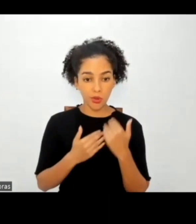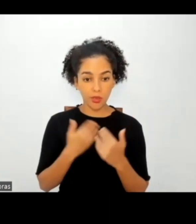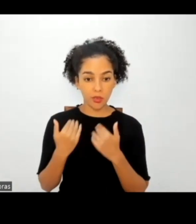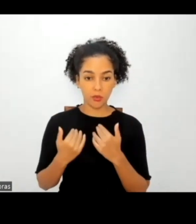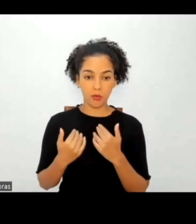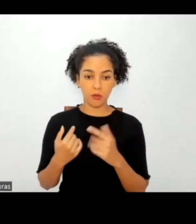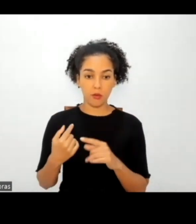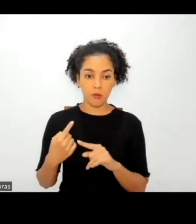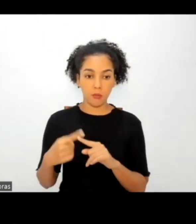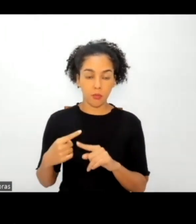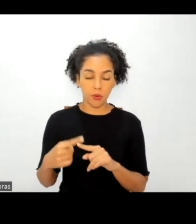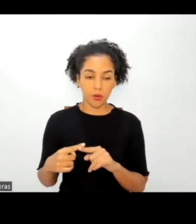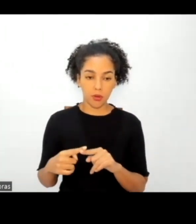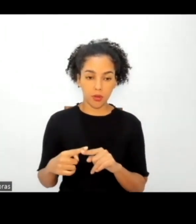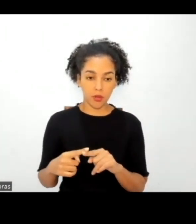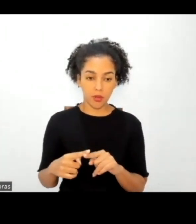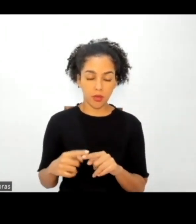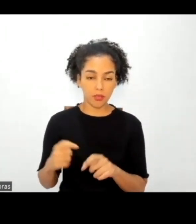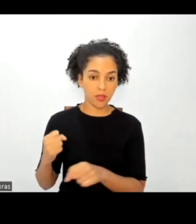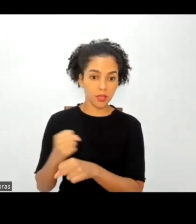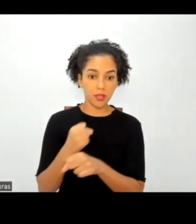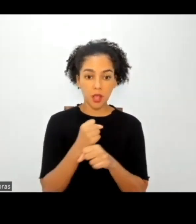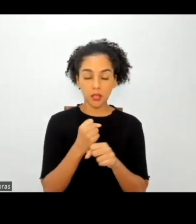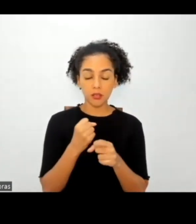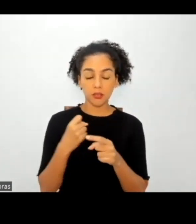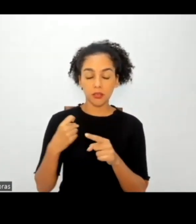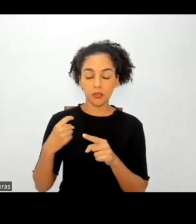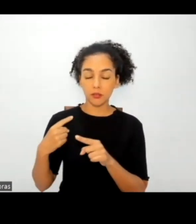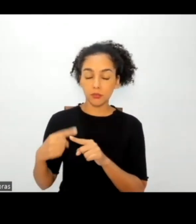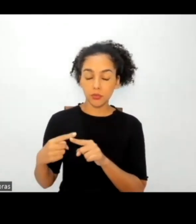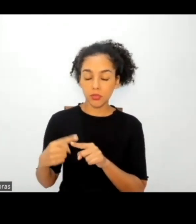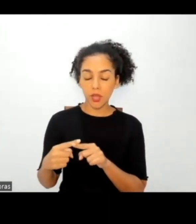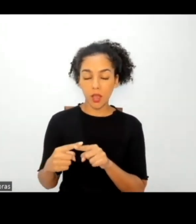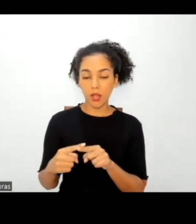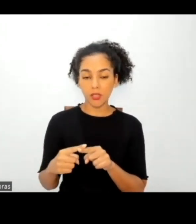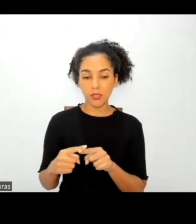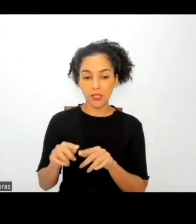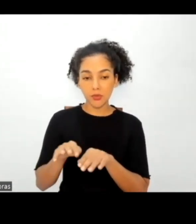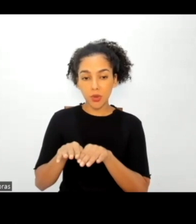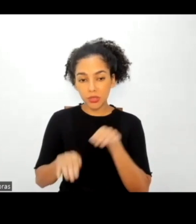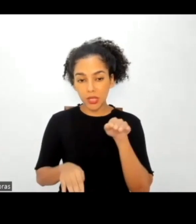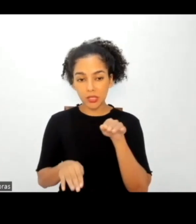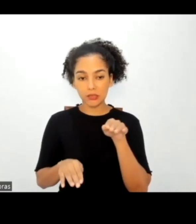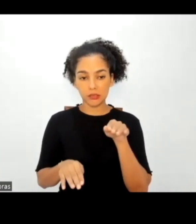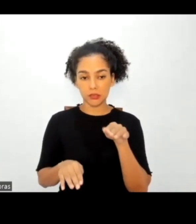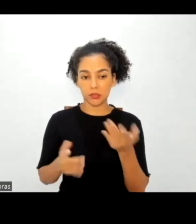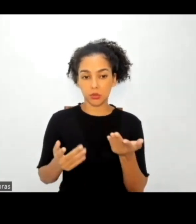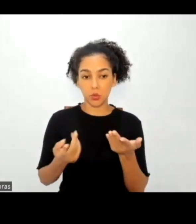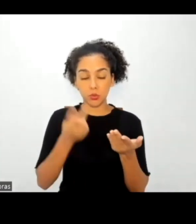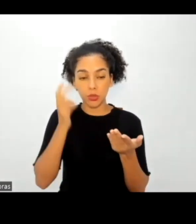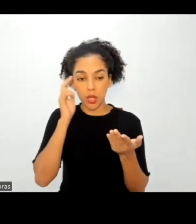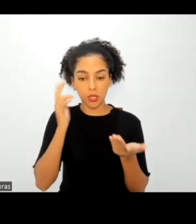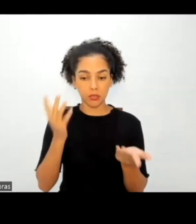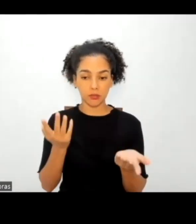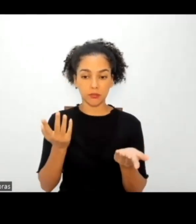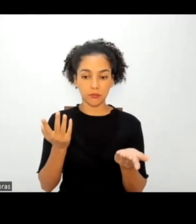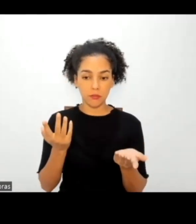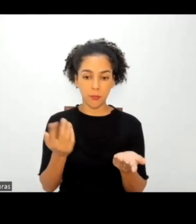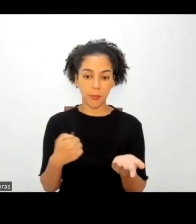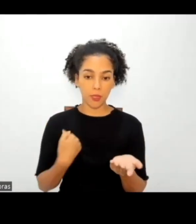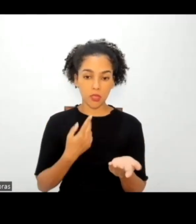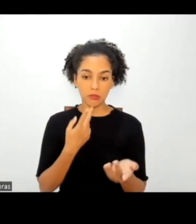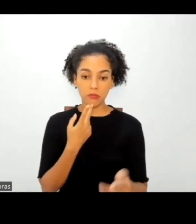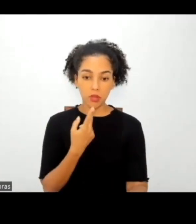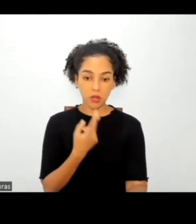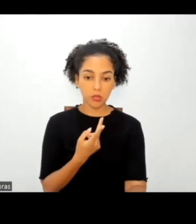vacinada, por condições e por desigualdades estruturais. Por isso que não tem como a gente pensar na classe como uma abstração. A gente está falando